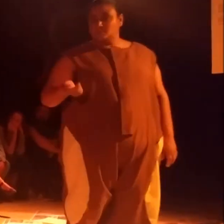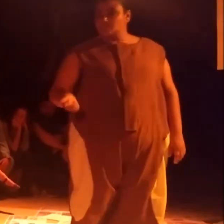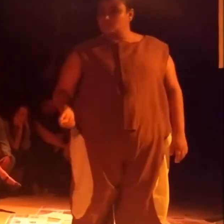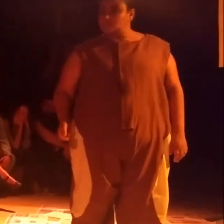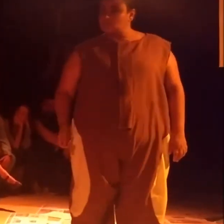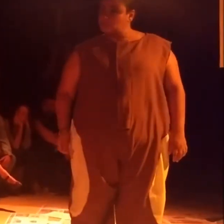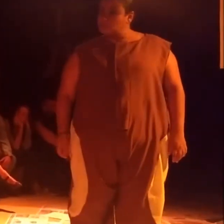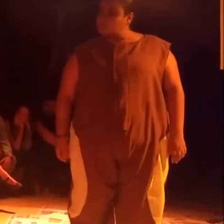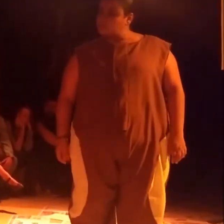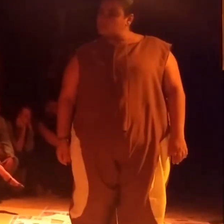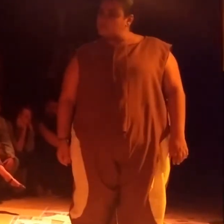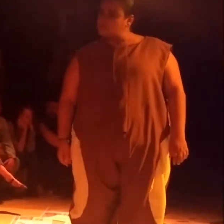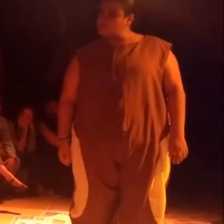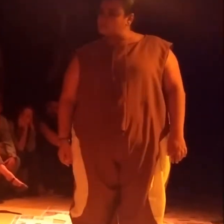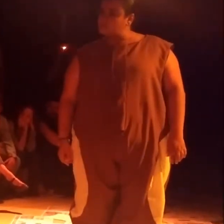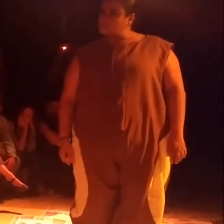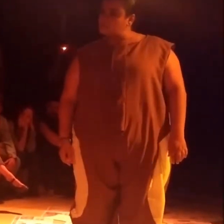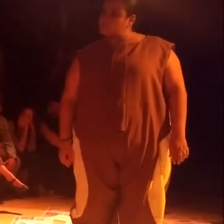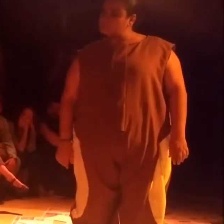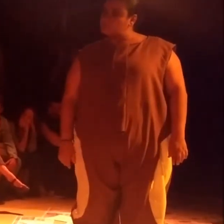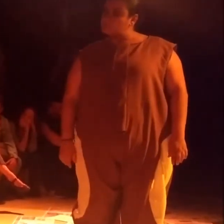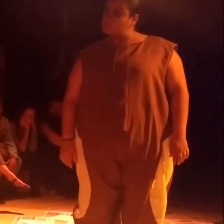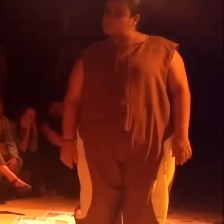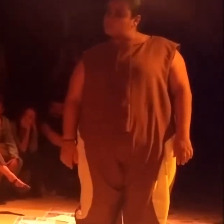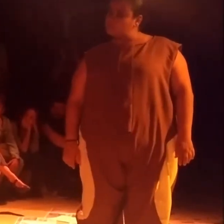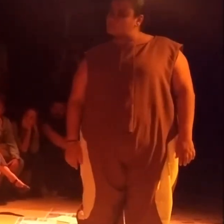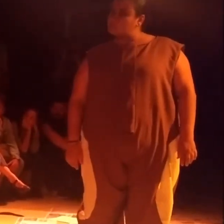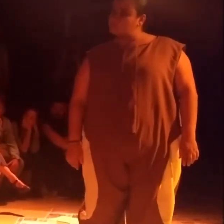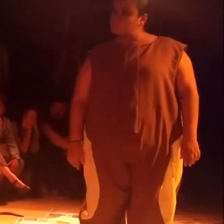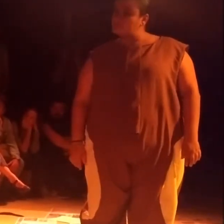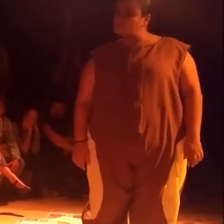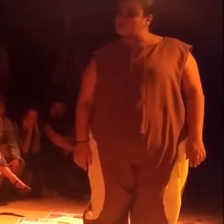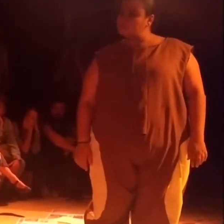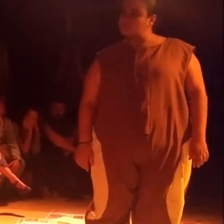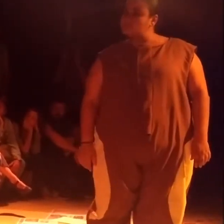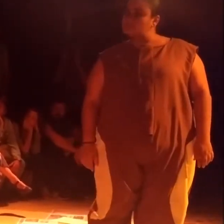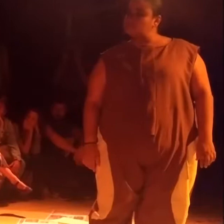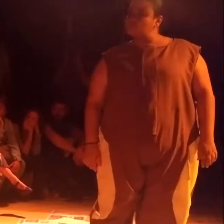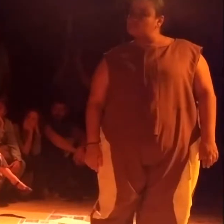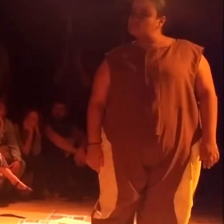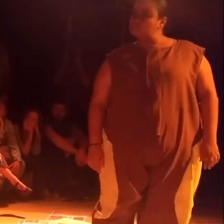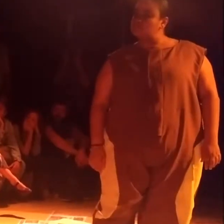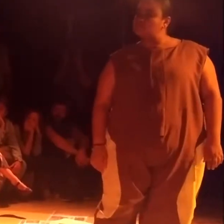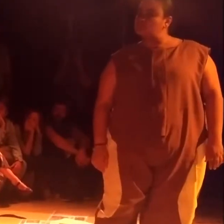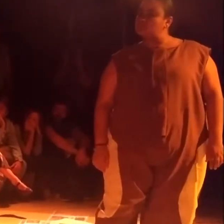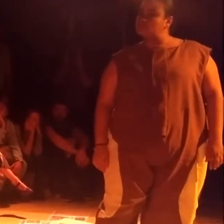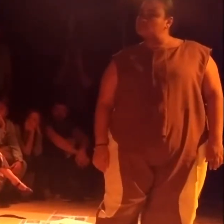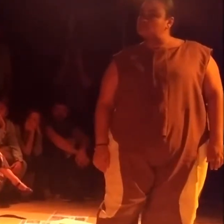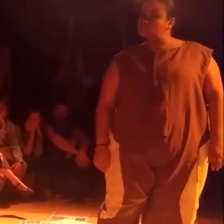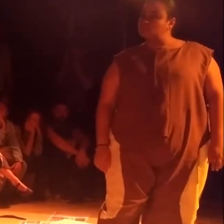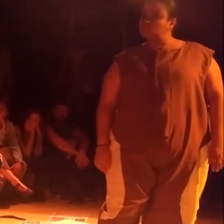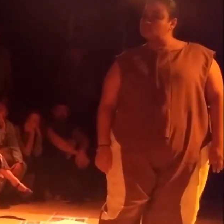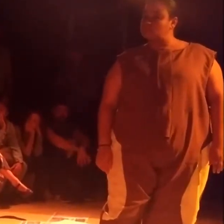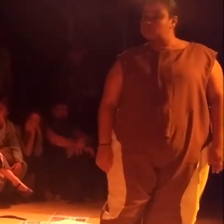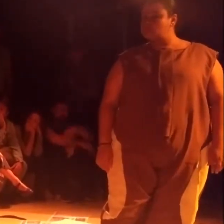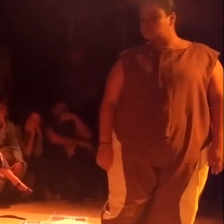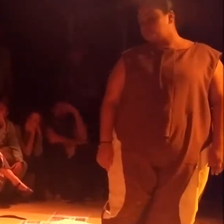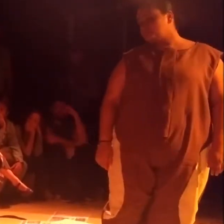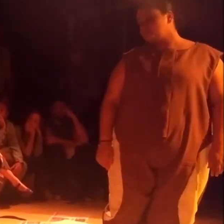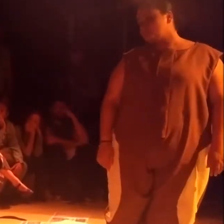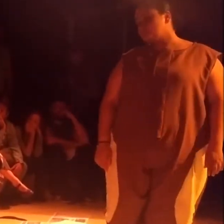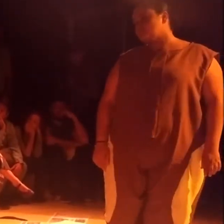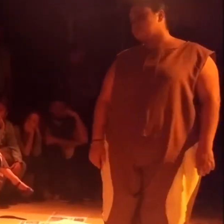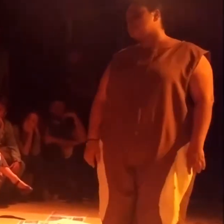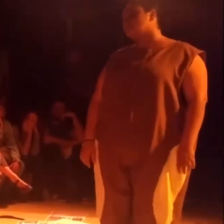De qualquer forma, o diretor e os funcionários do asilo serão ouvidos como testemunhos. E